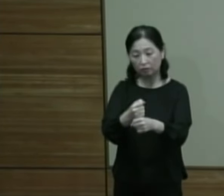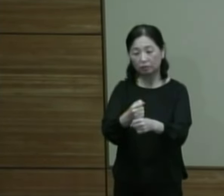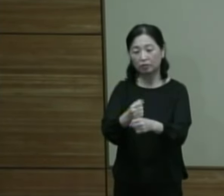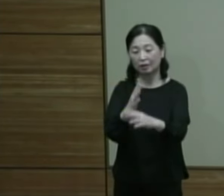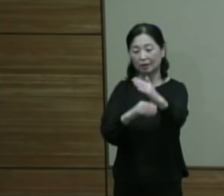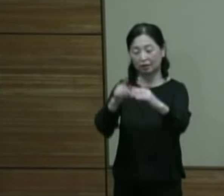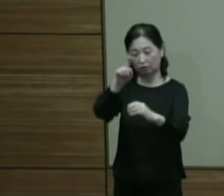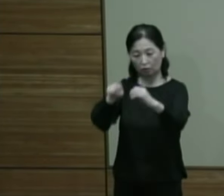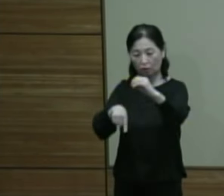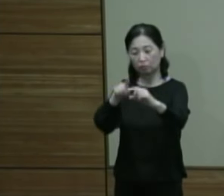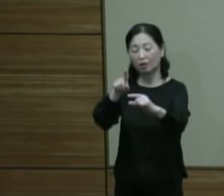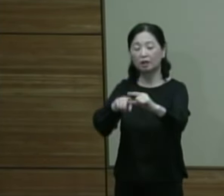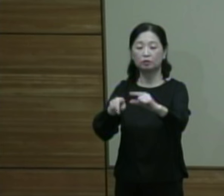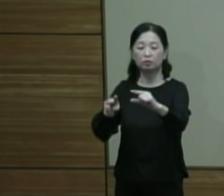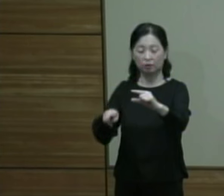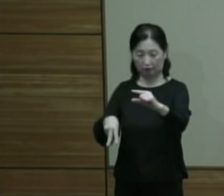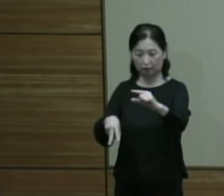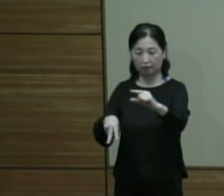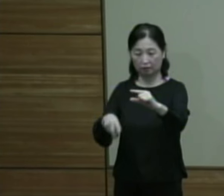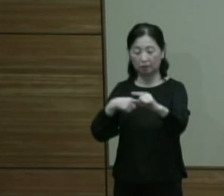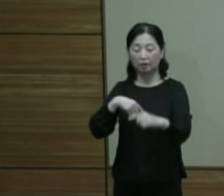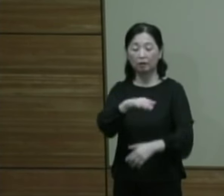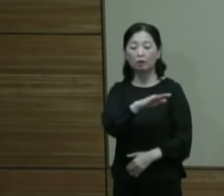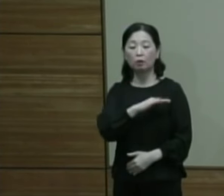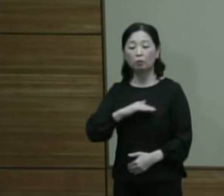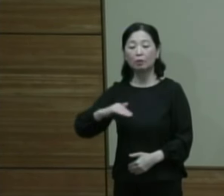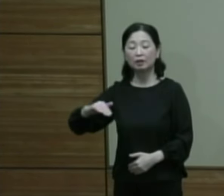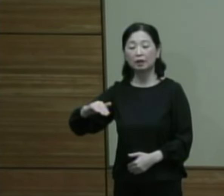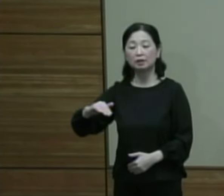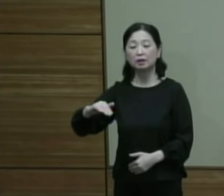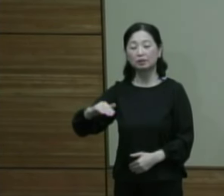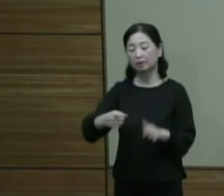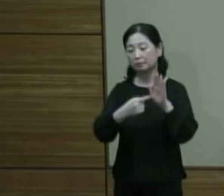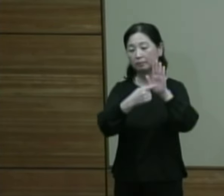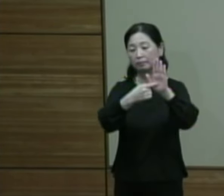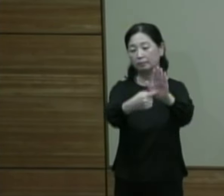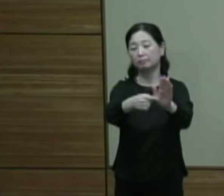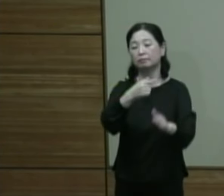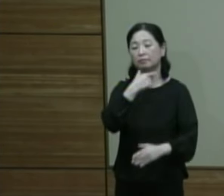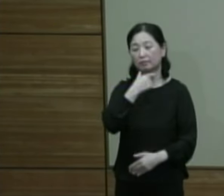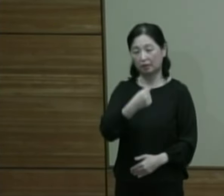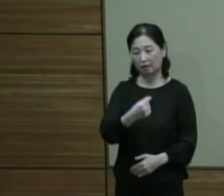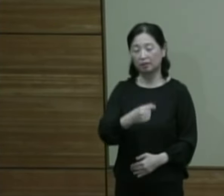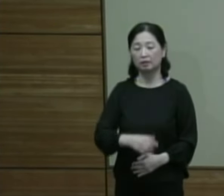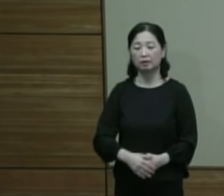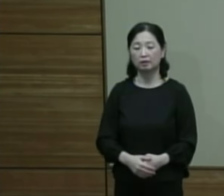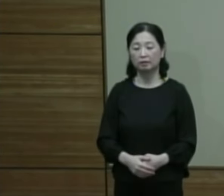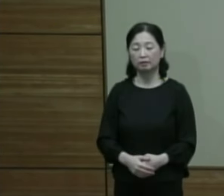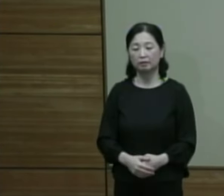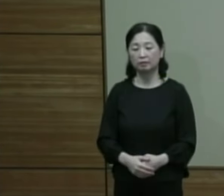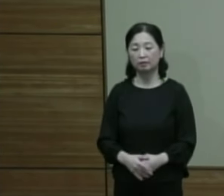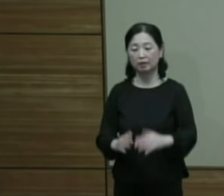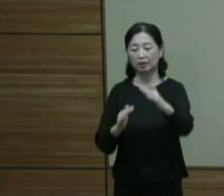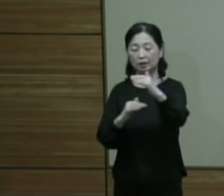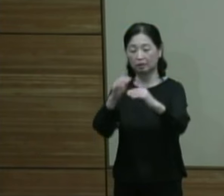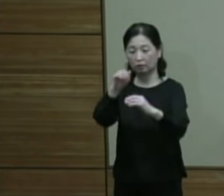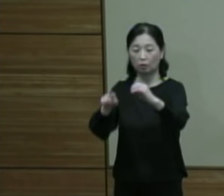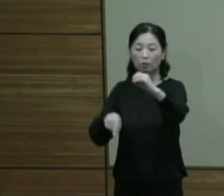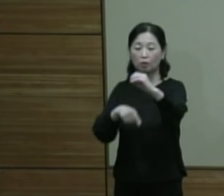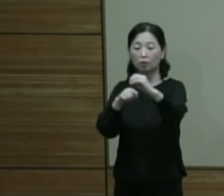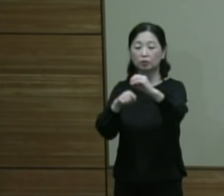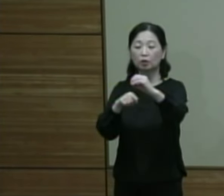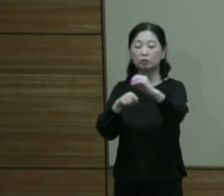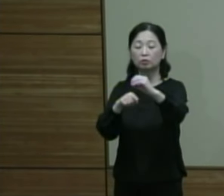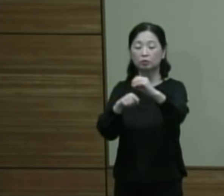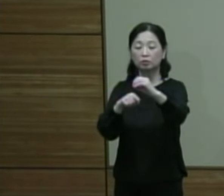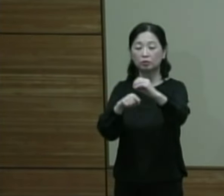役だということを、我々としては表に出したいということですし、またそうやって振興局の近くに行っ